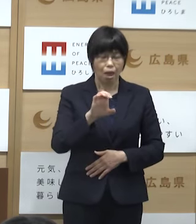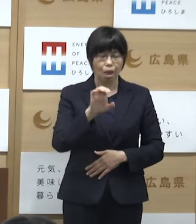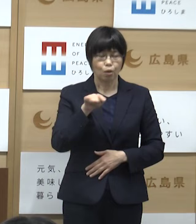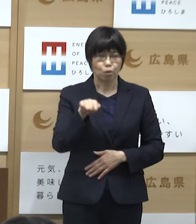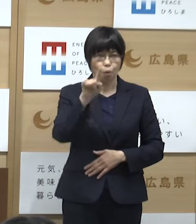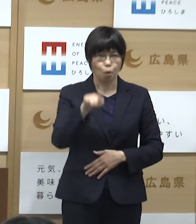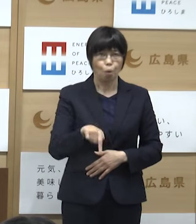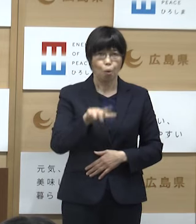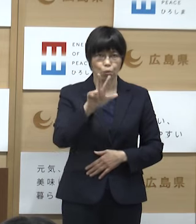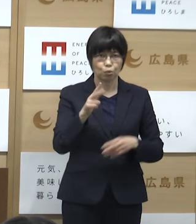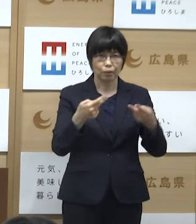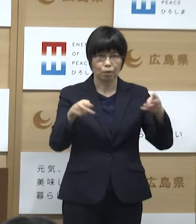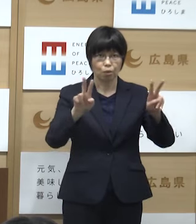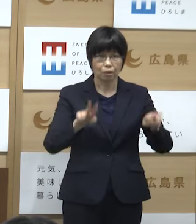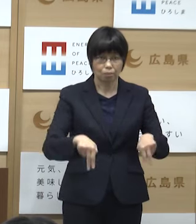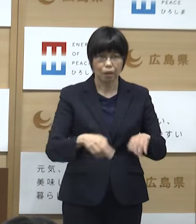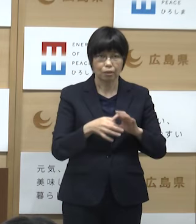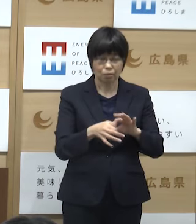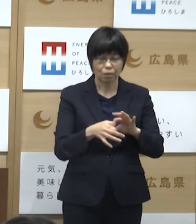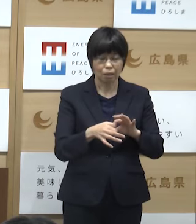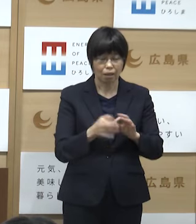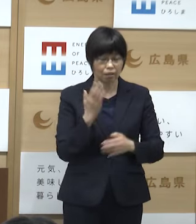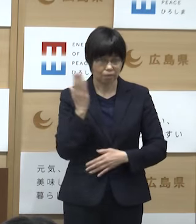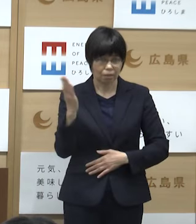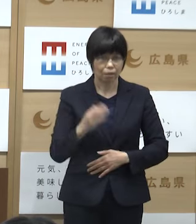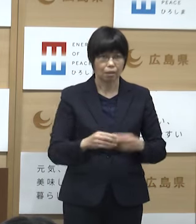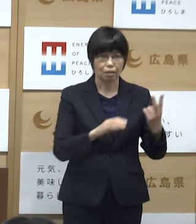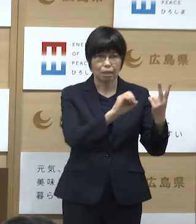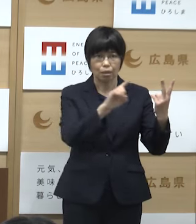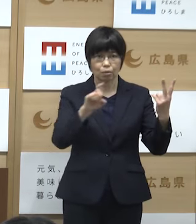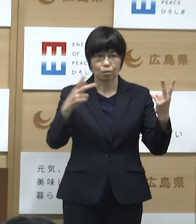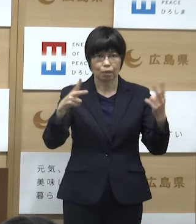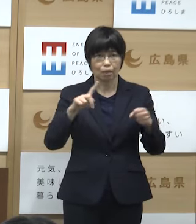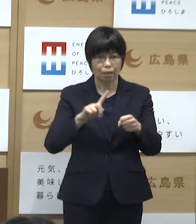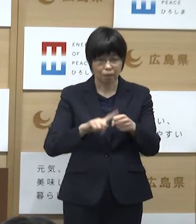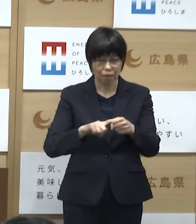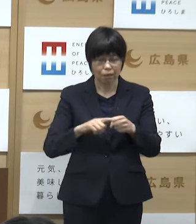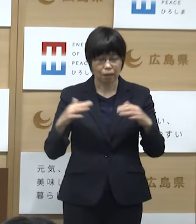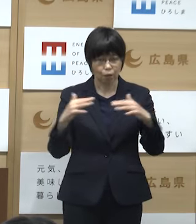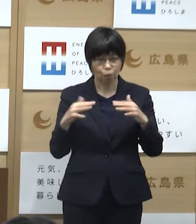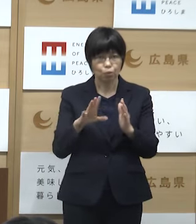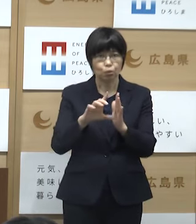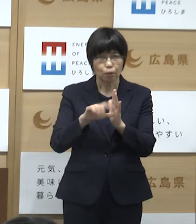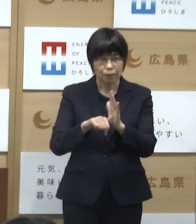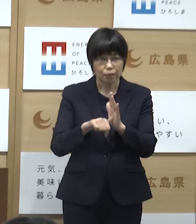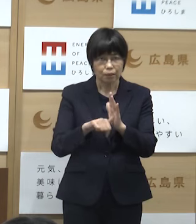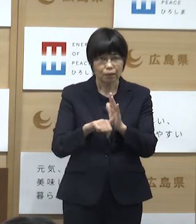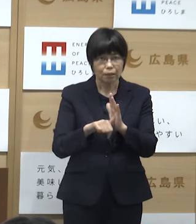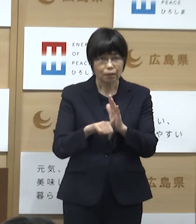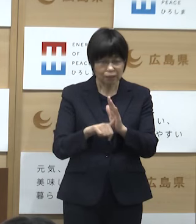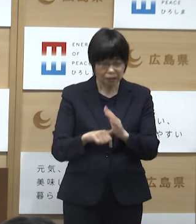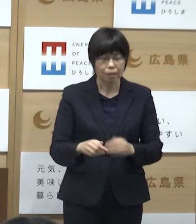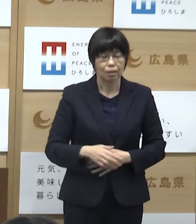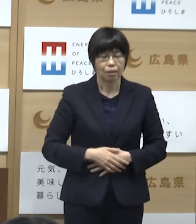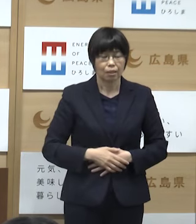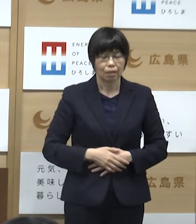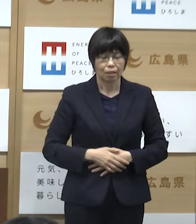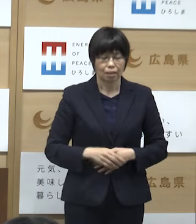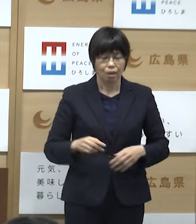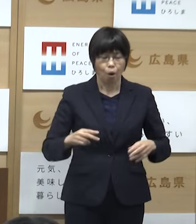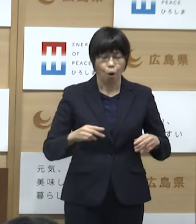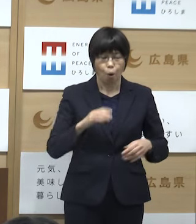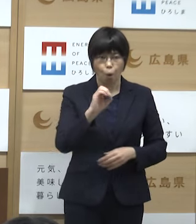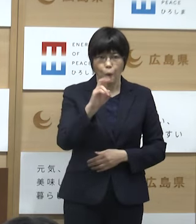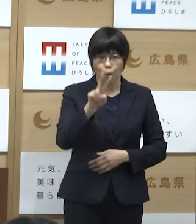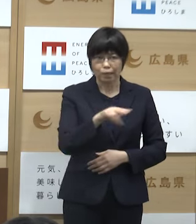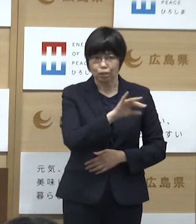についてちょっとお聞きしたいと思うんですけれども、2017年に移転を検討するときに、3件の物件から折り鶴タワーっていうのを